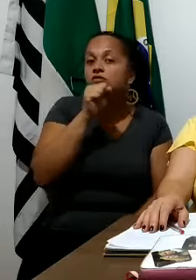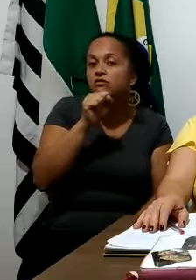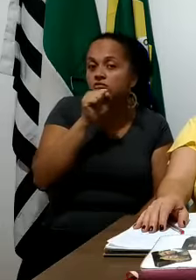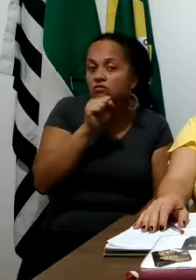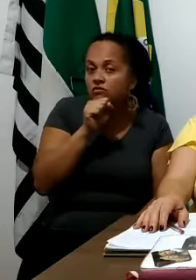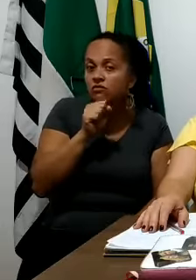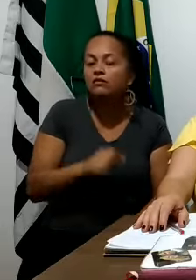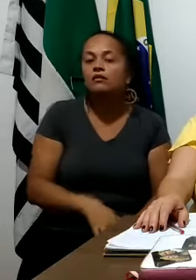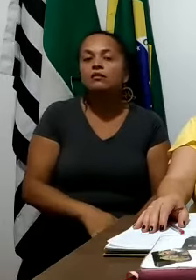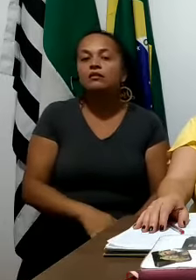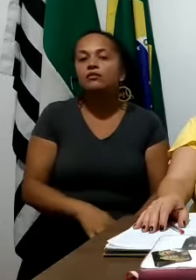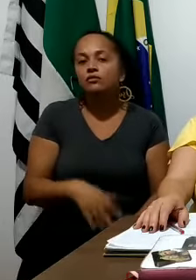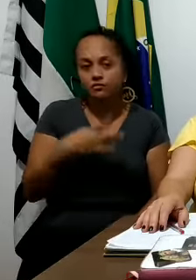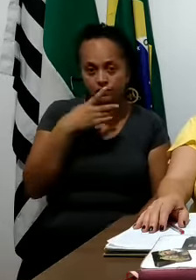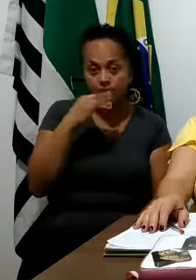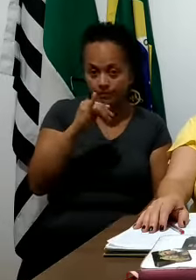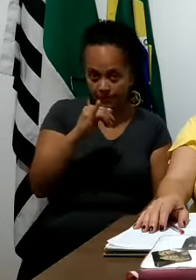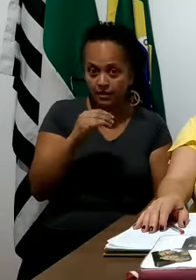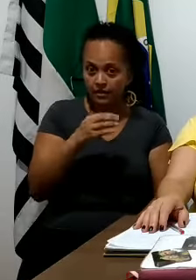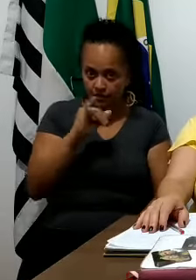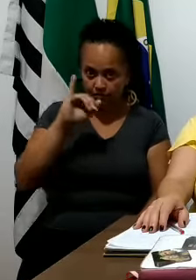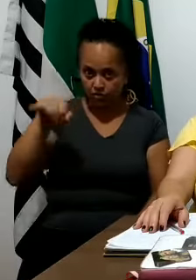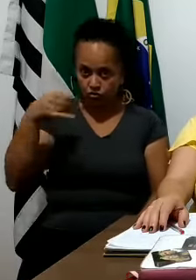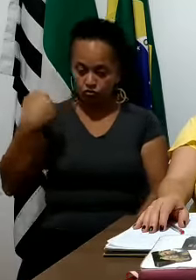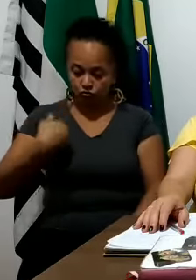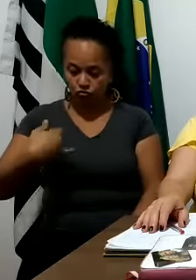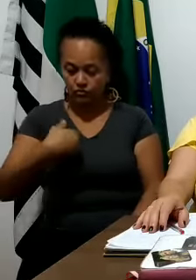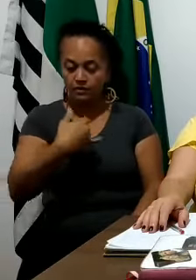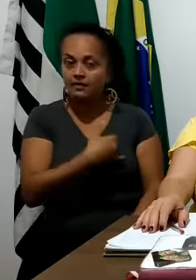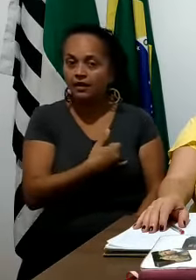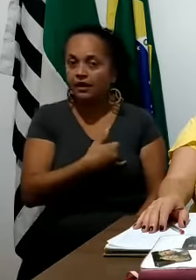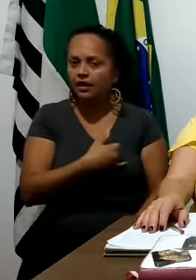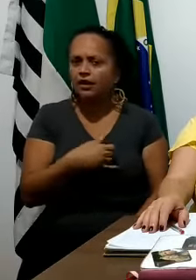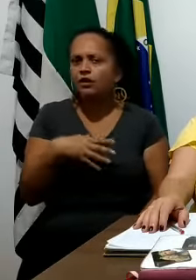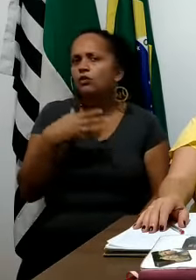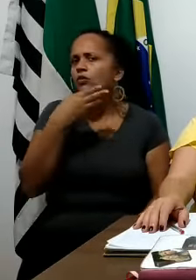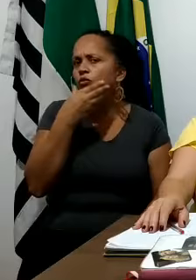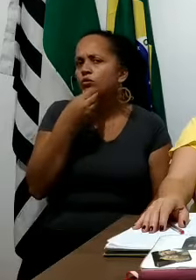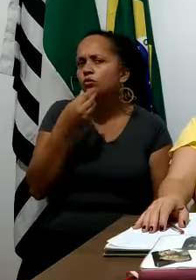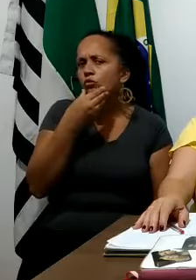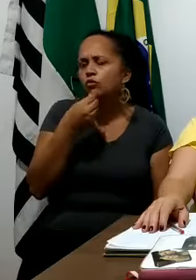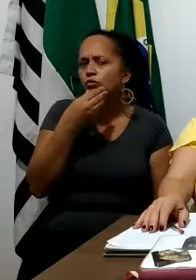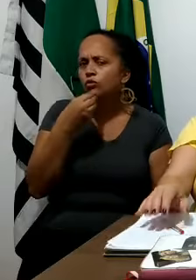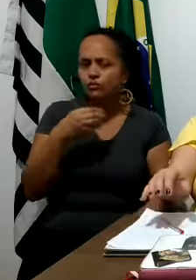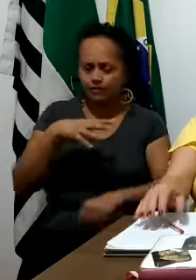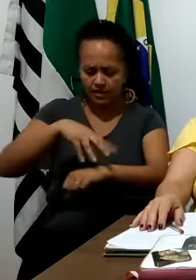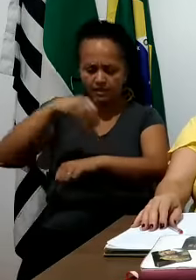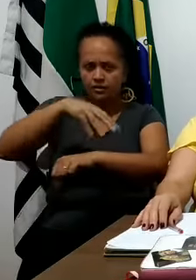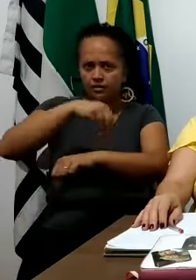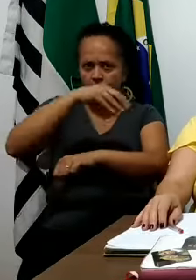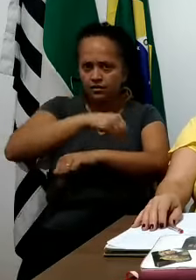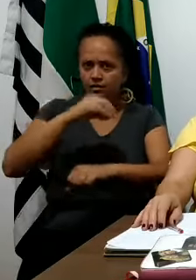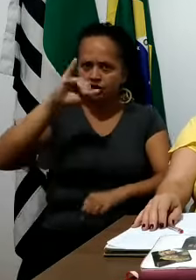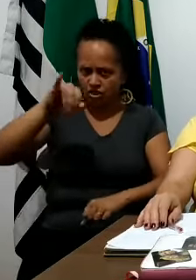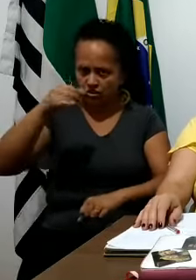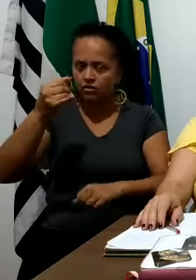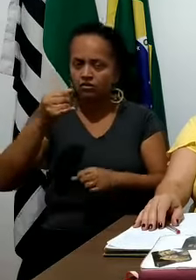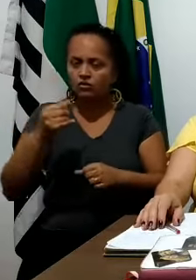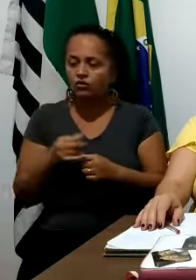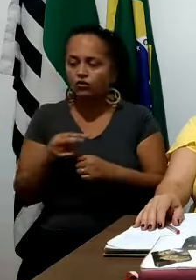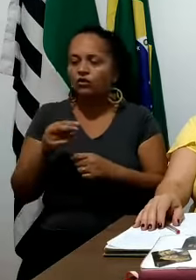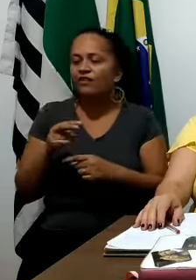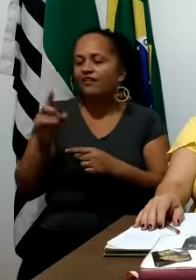ele tinha essa preferência por José. E aí a gente vê o quanto José teve na presença do Senhor, né? Na presença do pai dele,